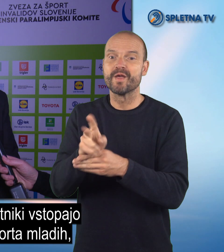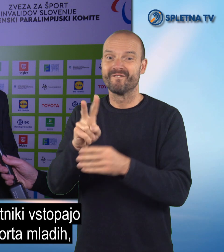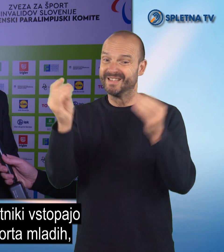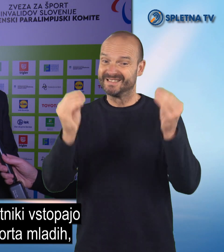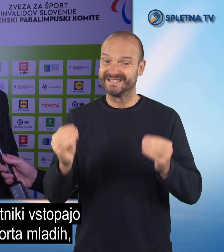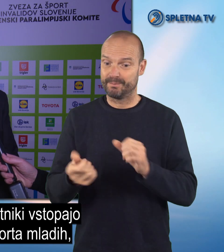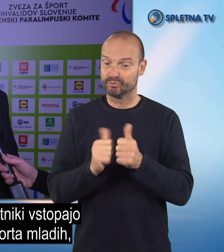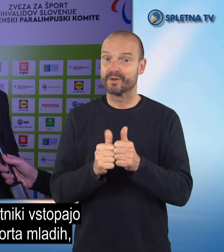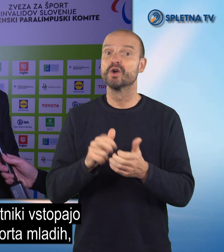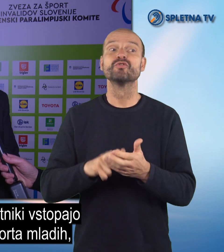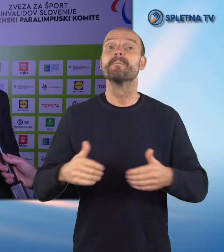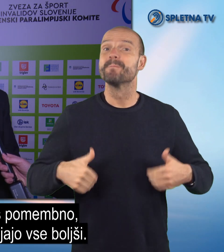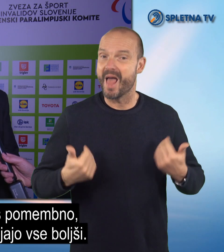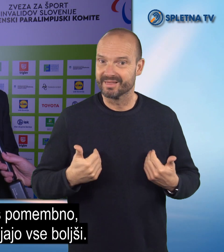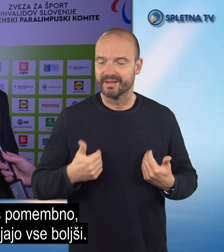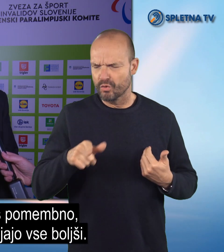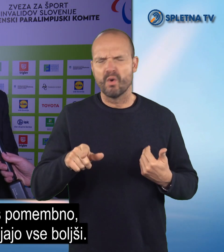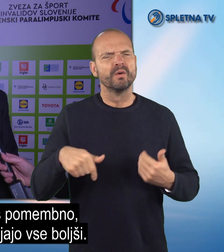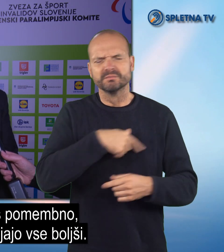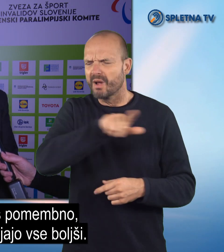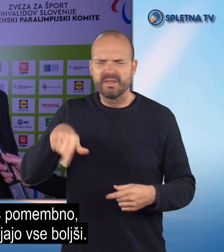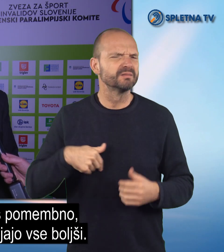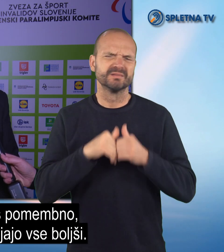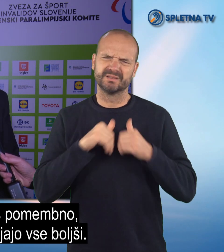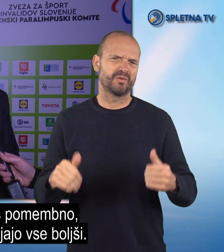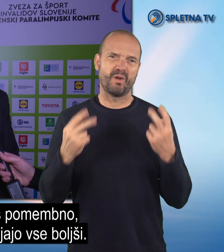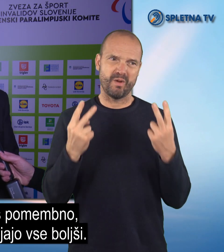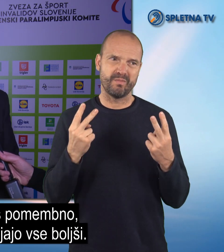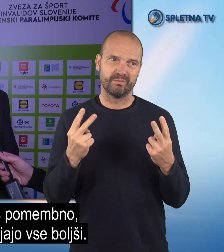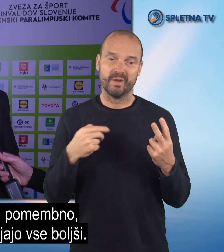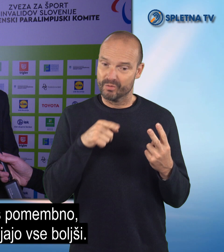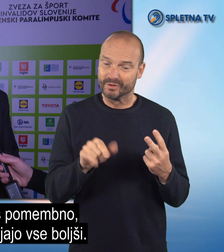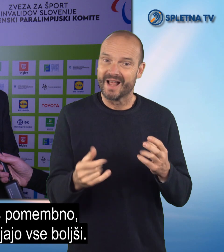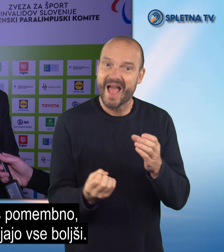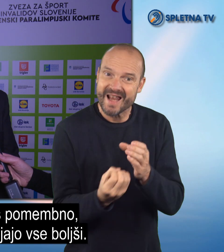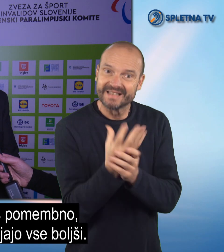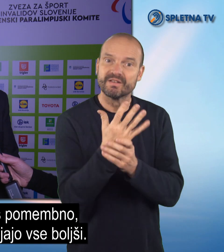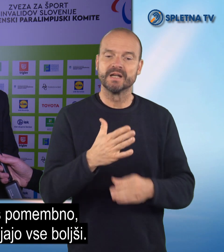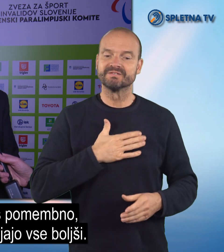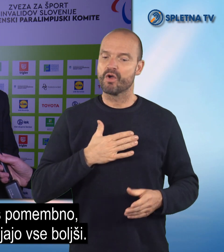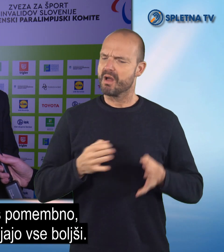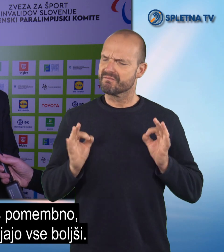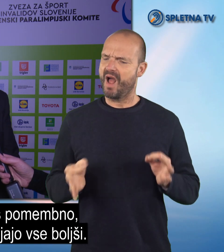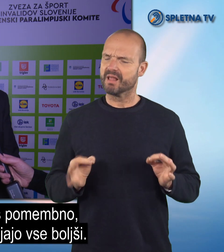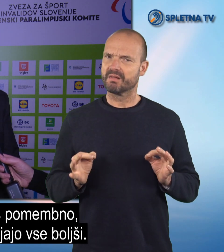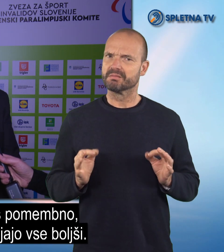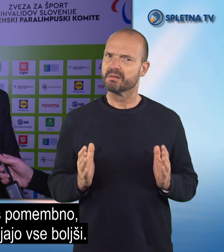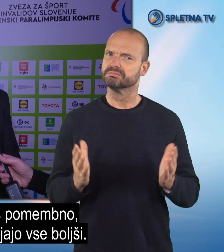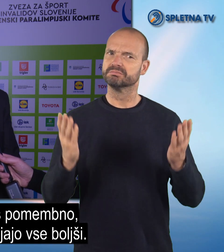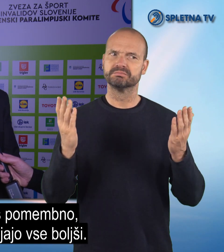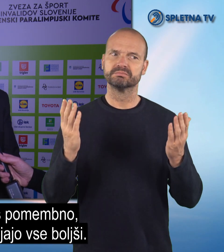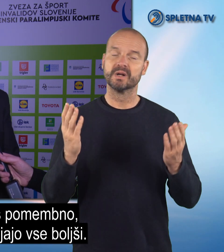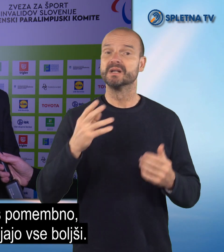vstopajo v sisteme športa mladi, kar je za nas pomembno in v bistvu s tem nekako razvijajo tudi svojo kvaliteto.